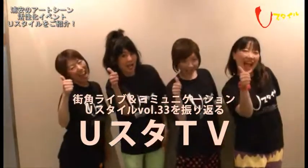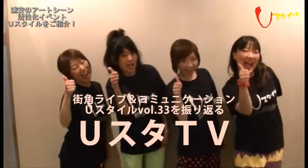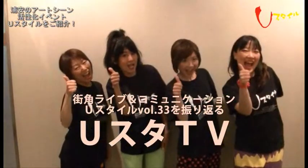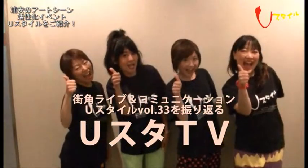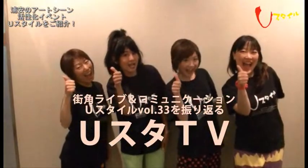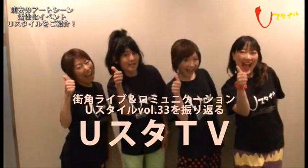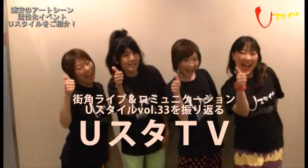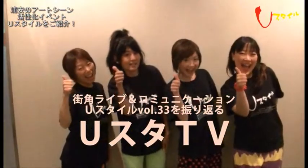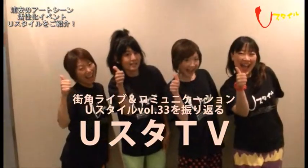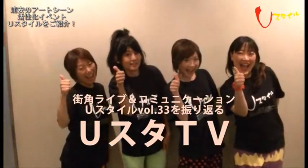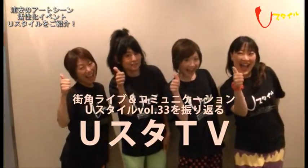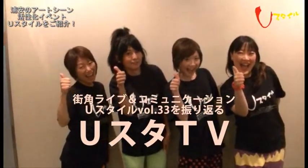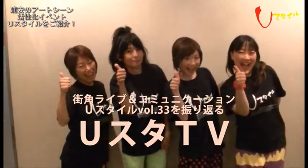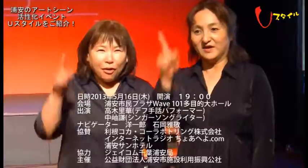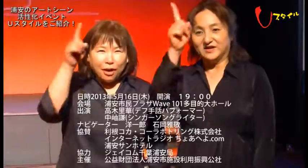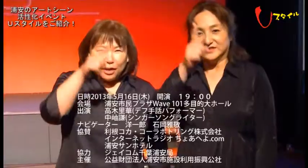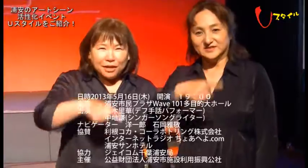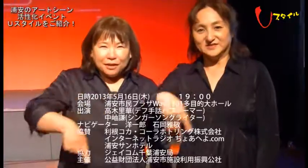パイプ